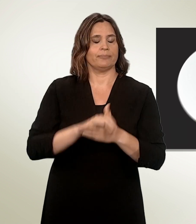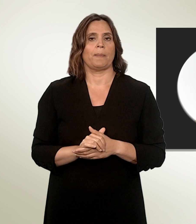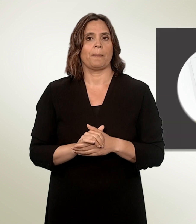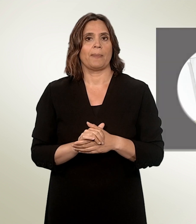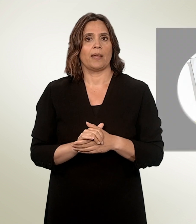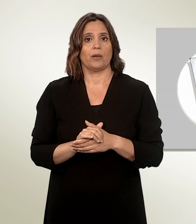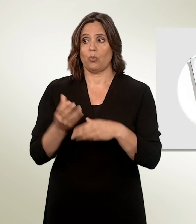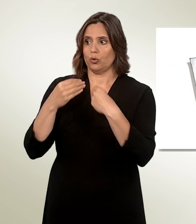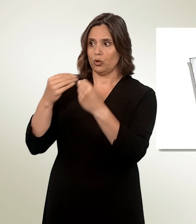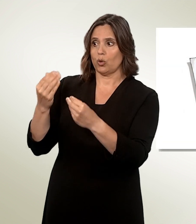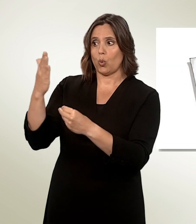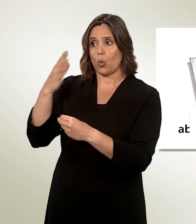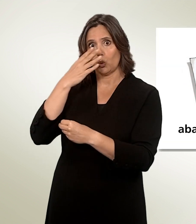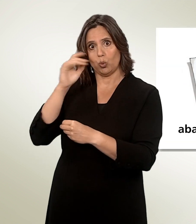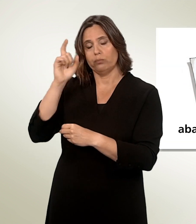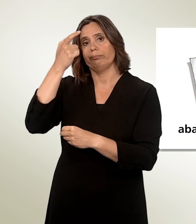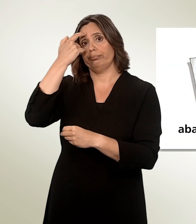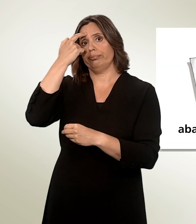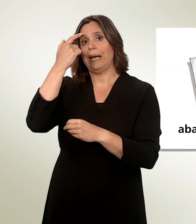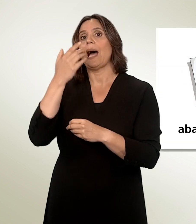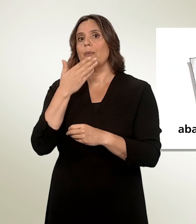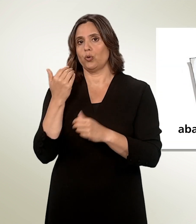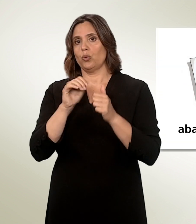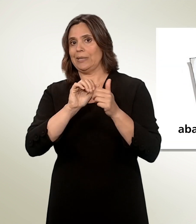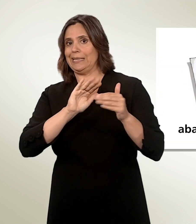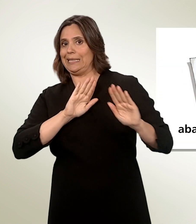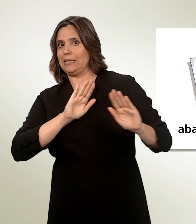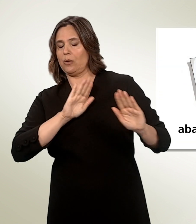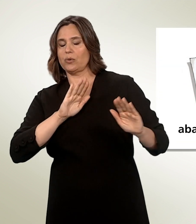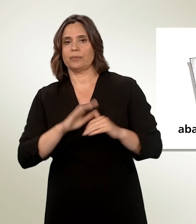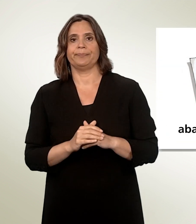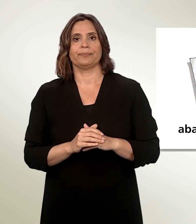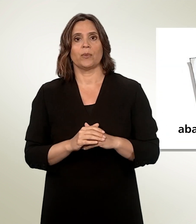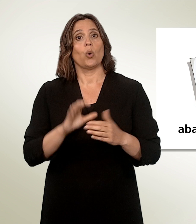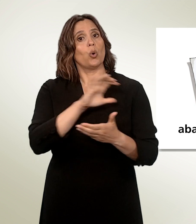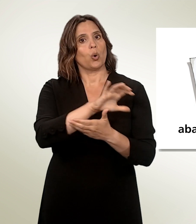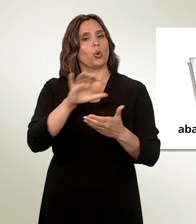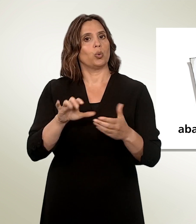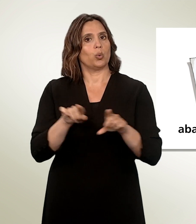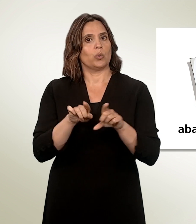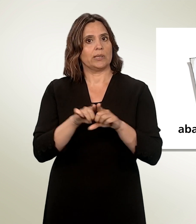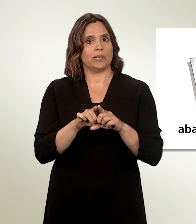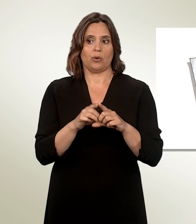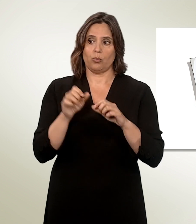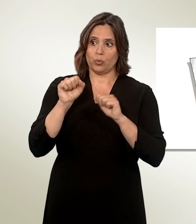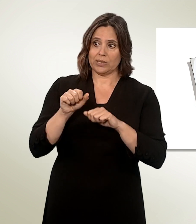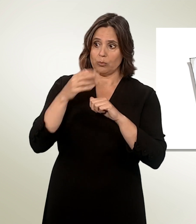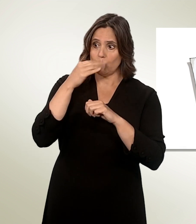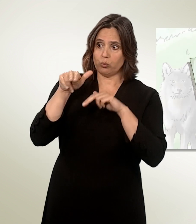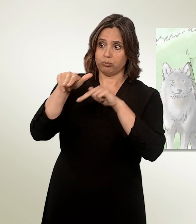distance. À l'avenir également, les cantons ne pourront abattre des loups qu'à certaines conditions. Ceux-ci ne pourront par